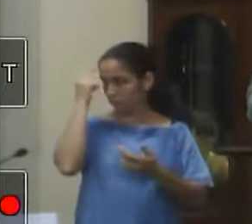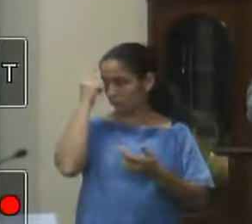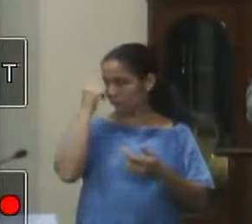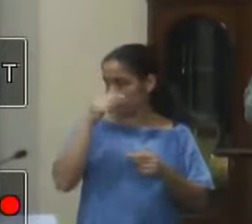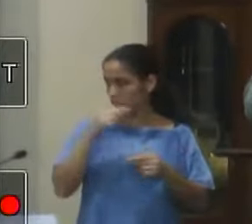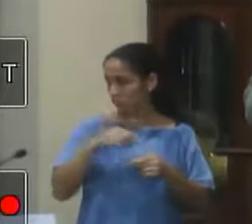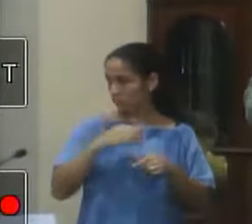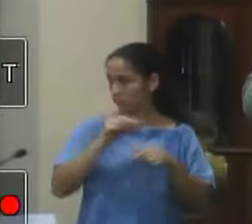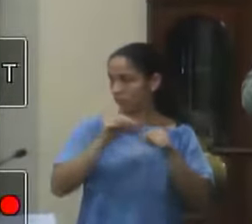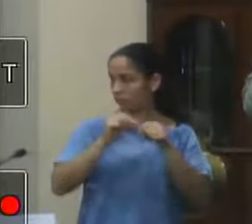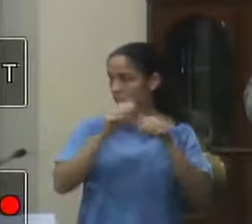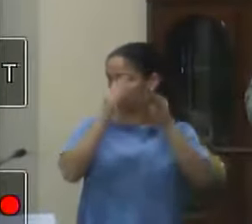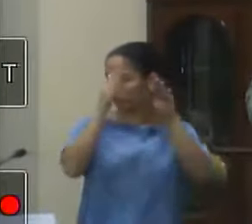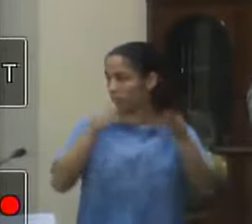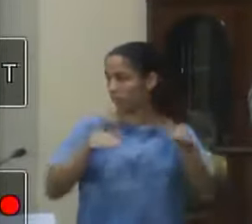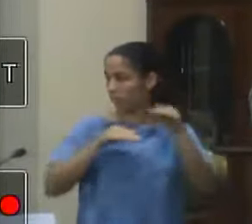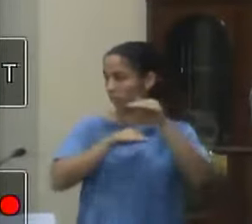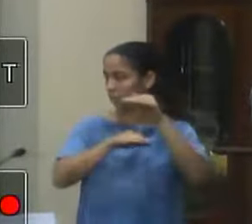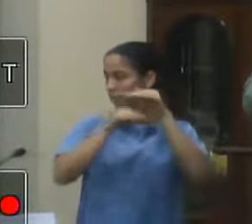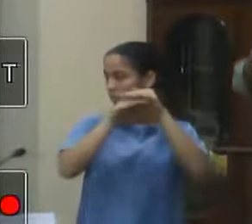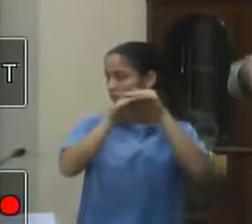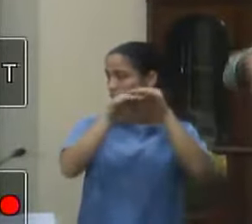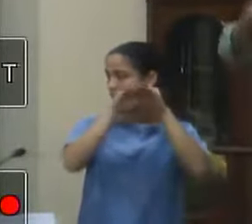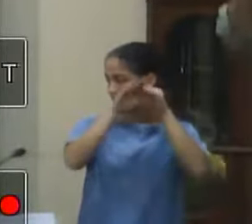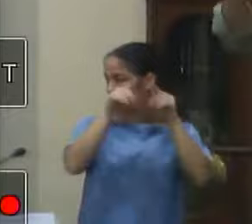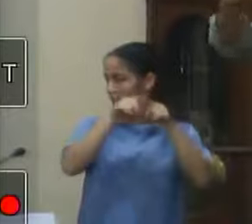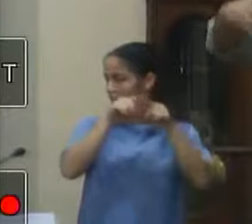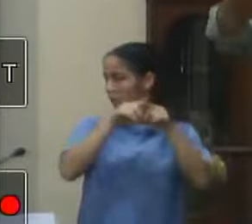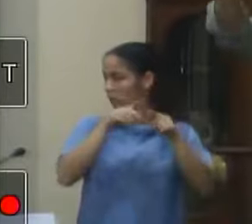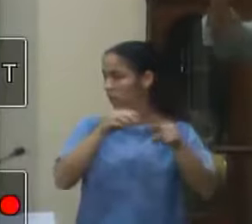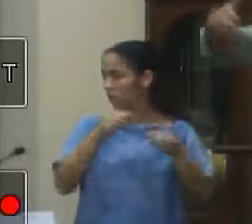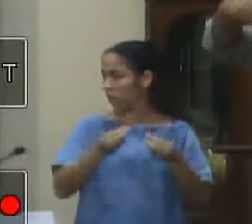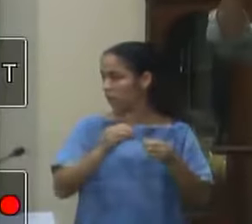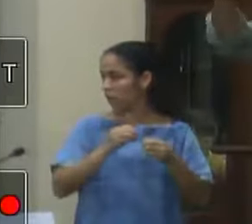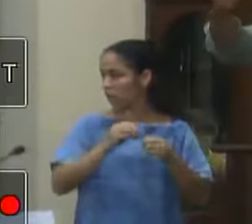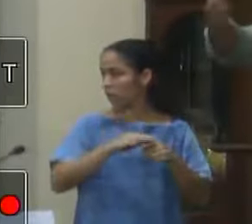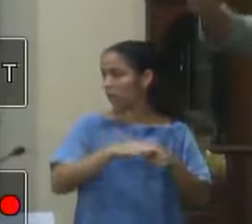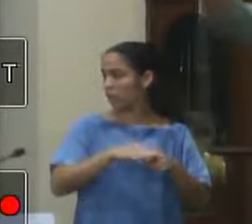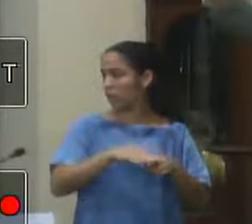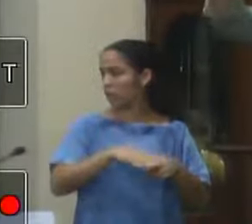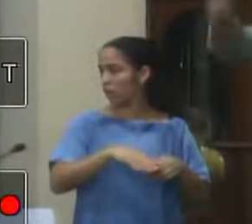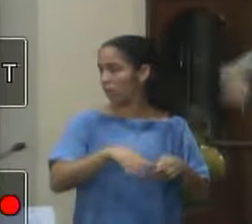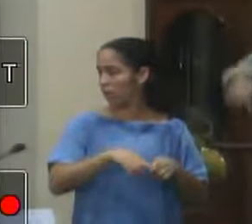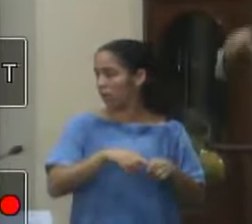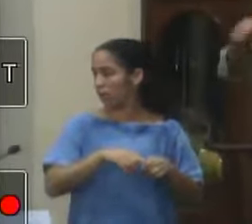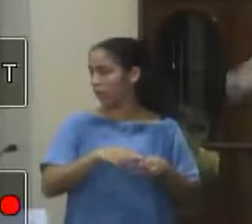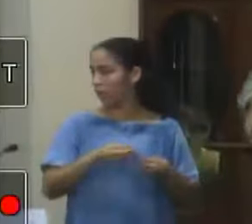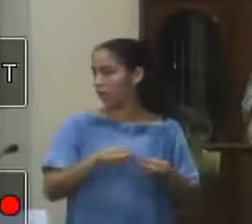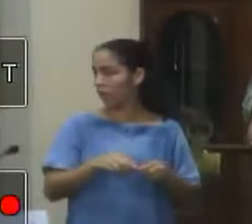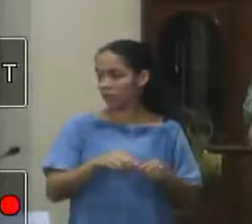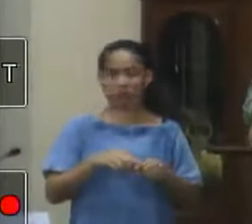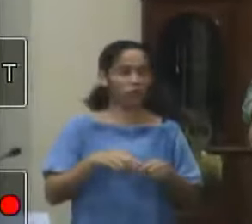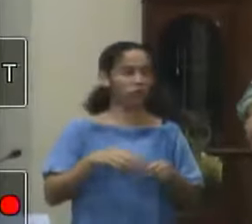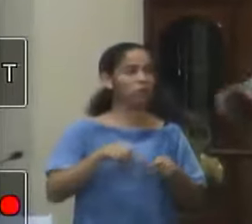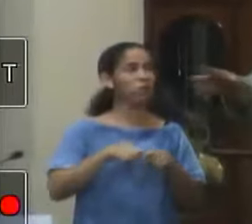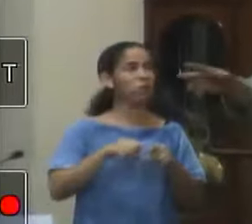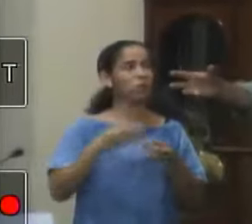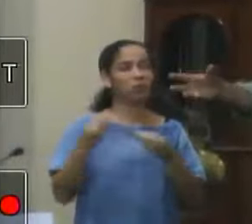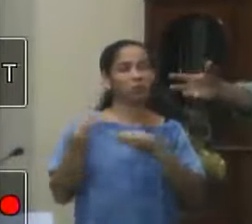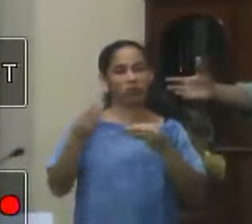fazer gavetas mortuárias, entendeu-se que tem falta de espaço nos cemitérios, porque nós, vereadores,